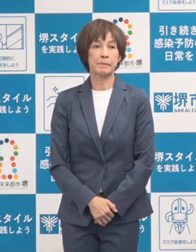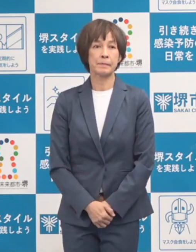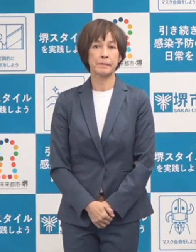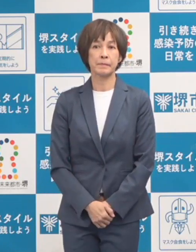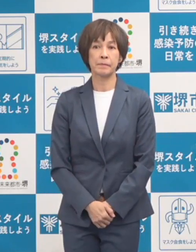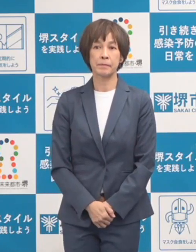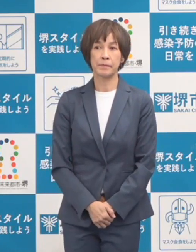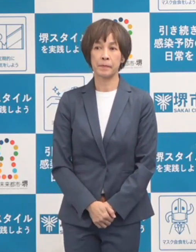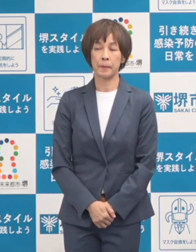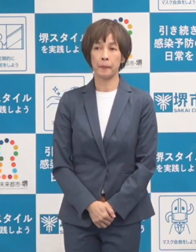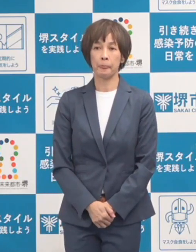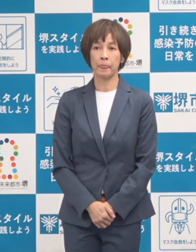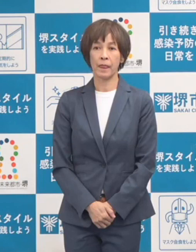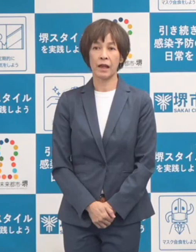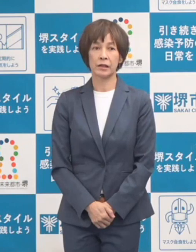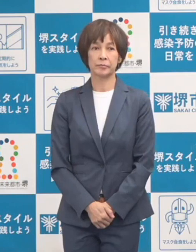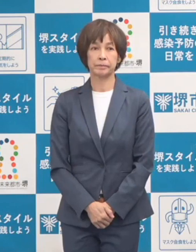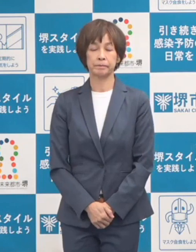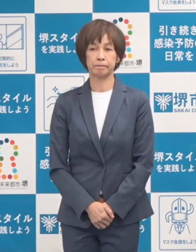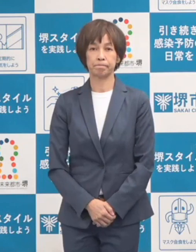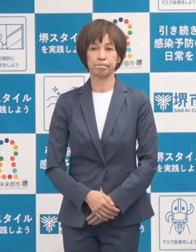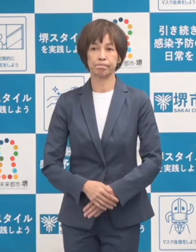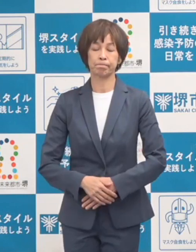日本経済新聞社さん。